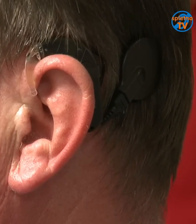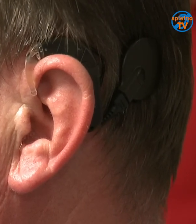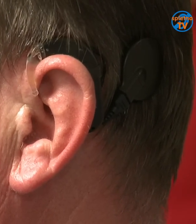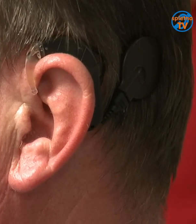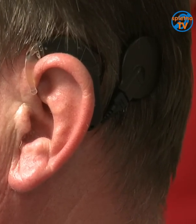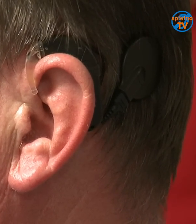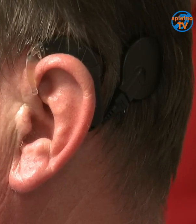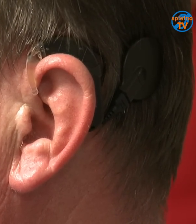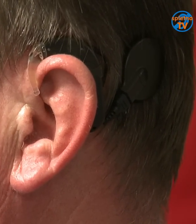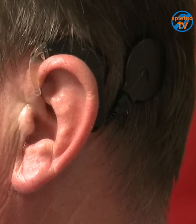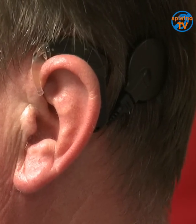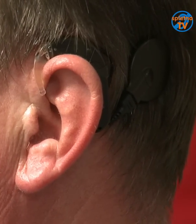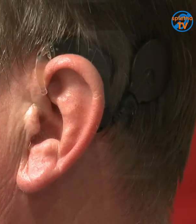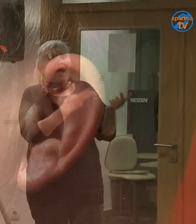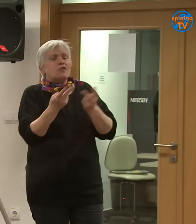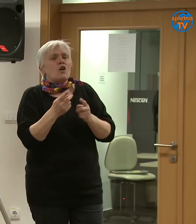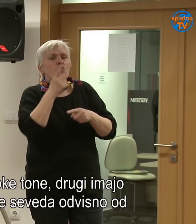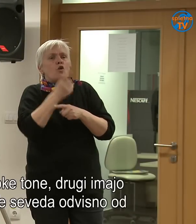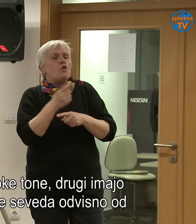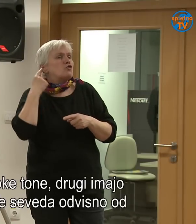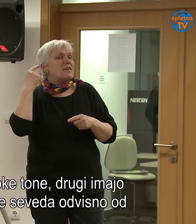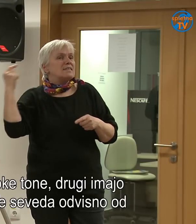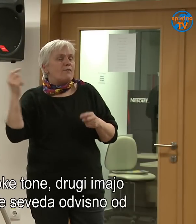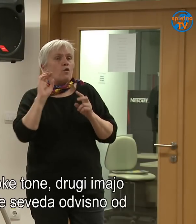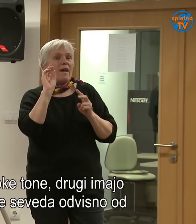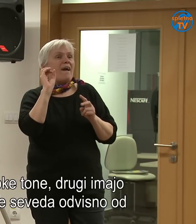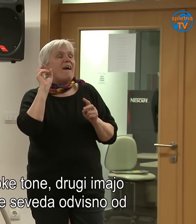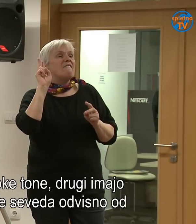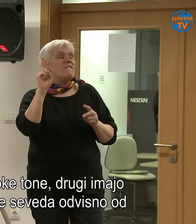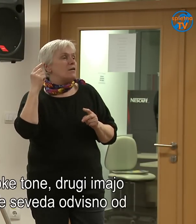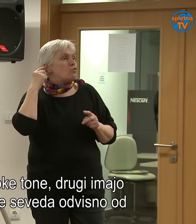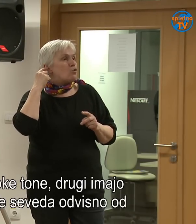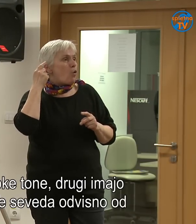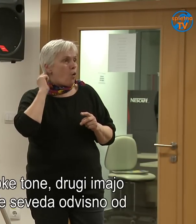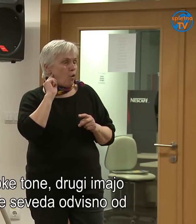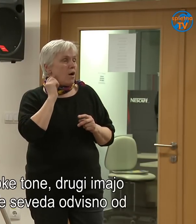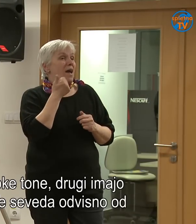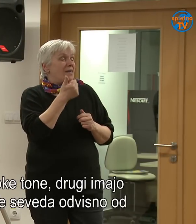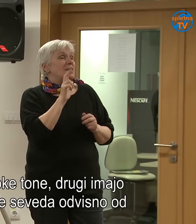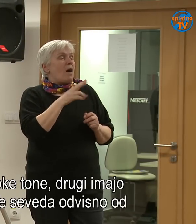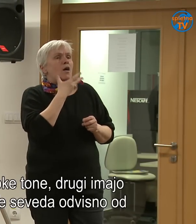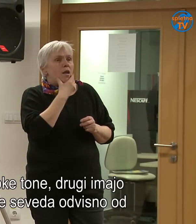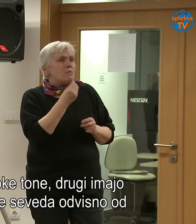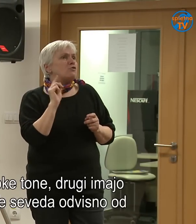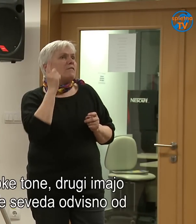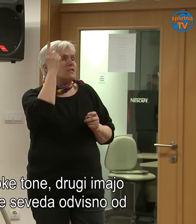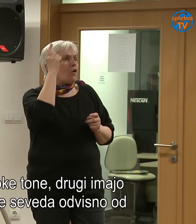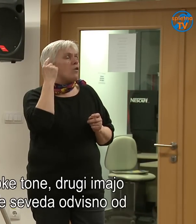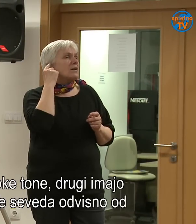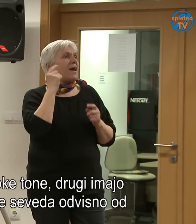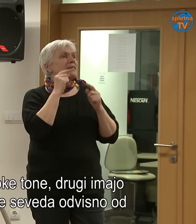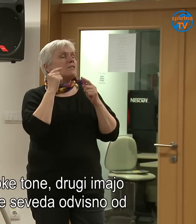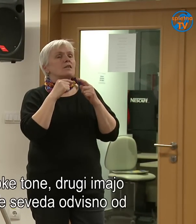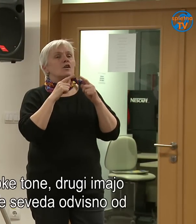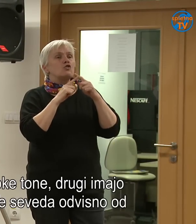povezave, tukaj zgoraj, so pa možno. Eni imajo lepše visoke tone, eni imajo lepše nizke